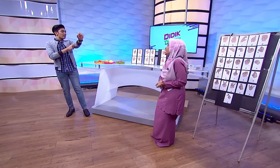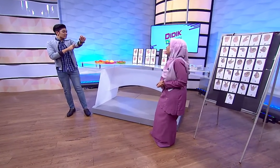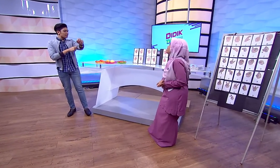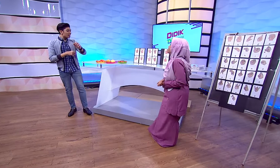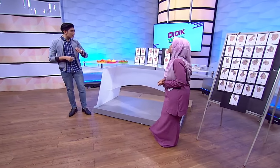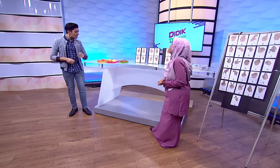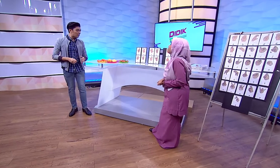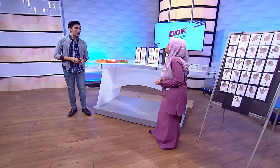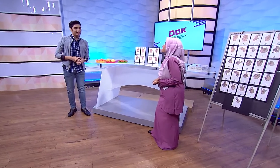Oke kita